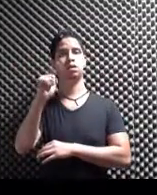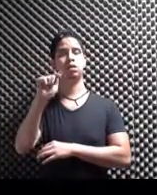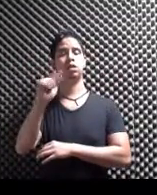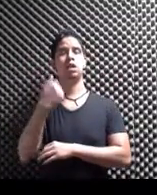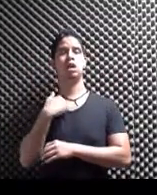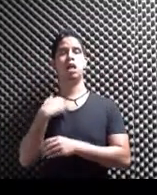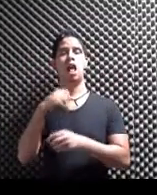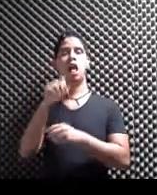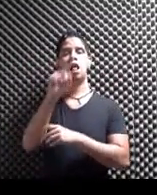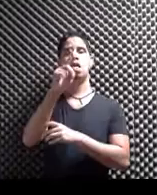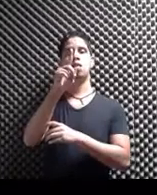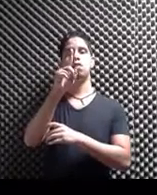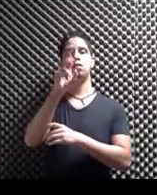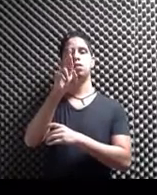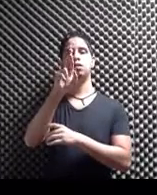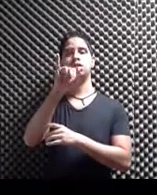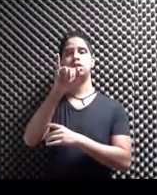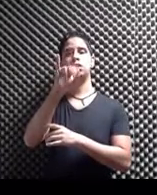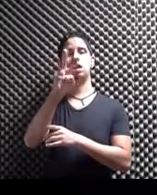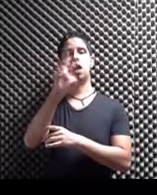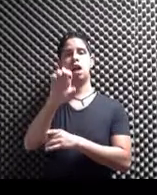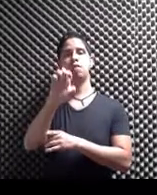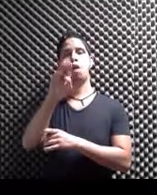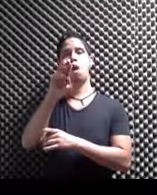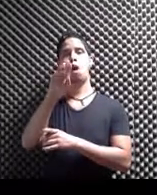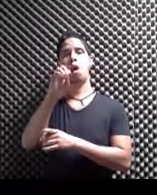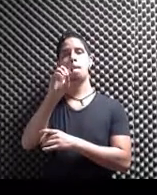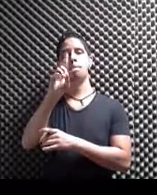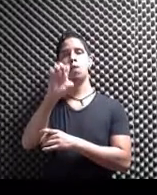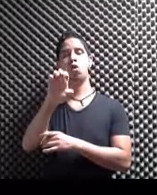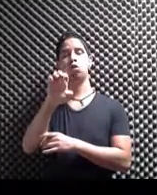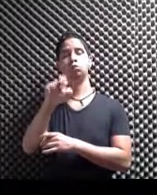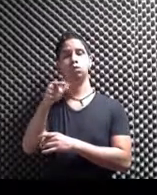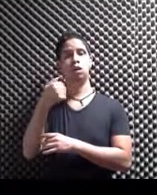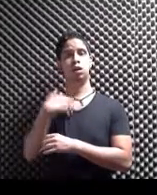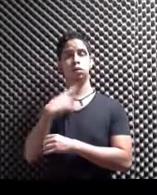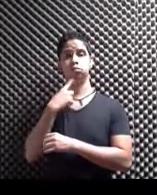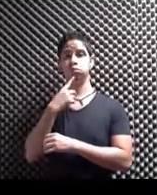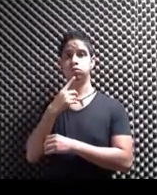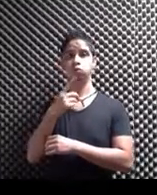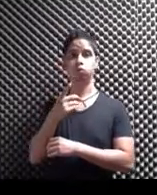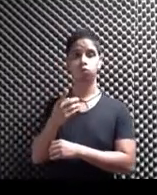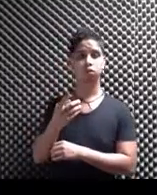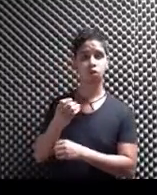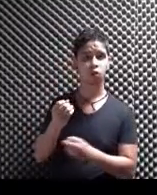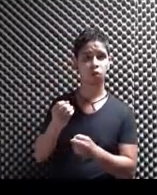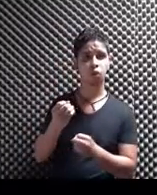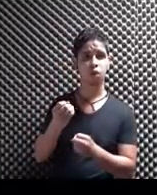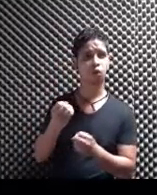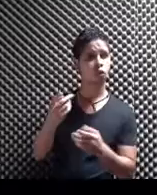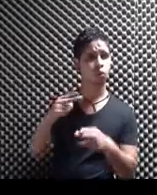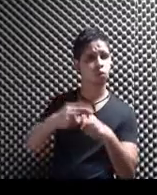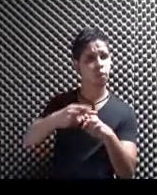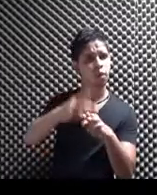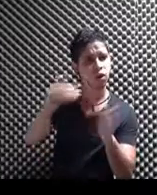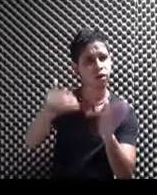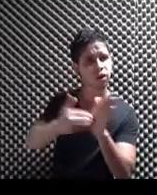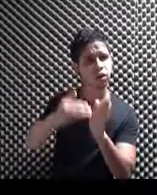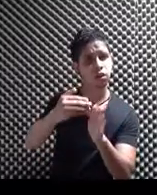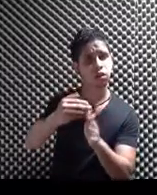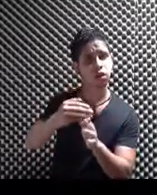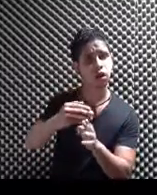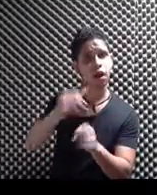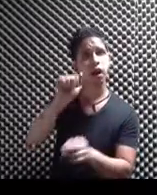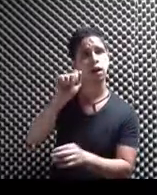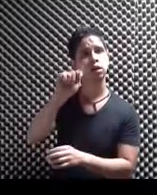Han habido sobre 35.000 descargas de esa aplicación por cierto ¿Cómo se llama? ¿Cómo se llama?